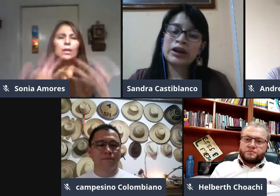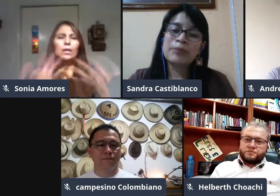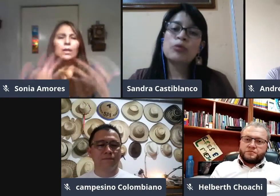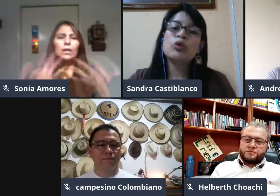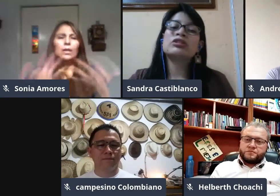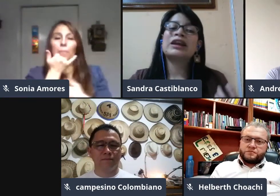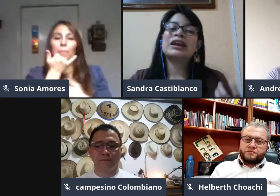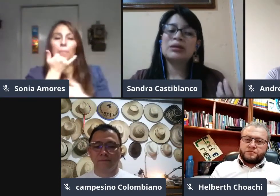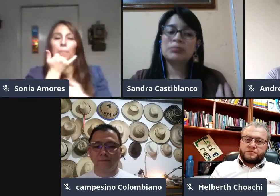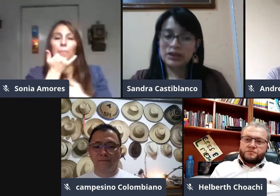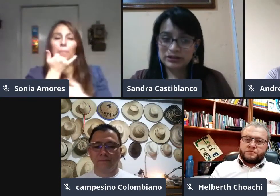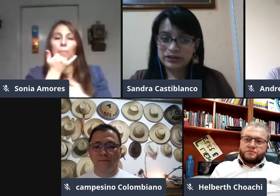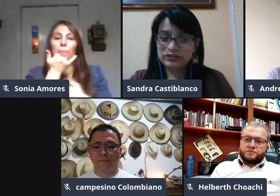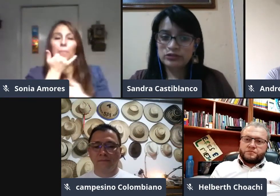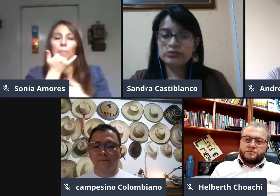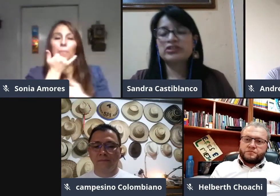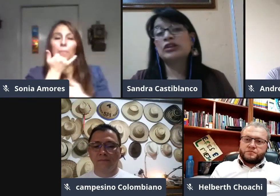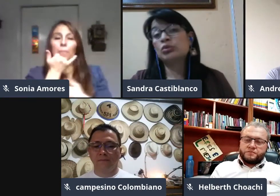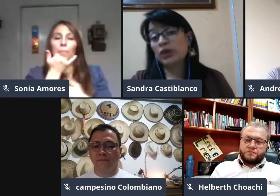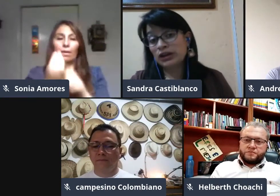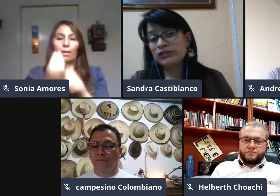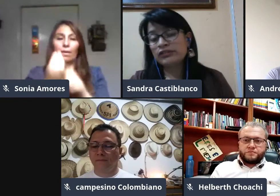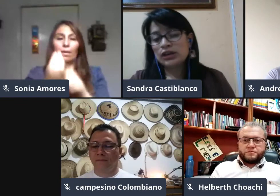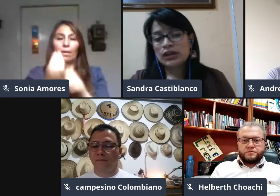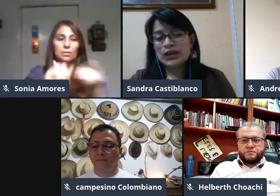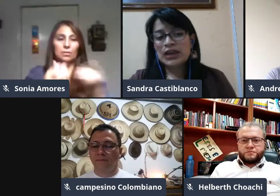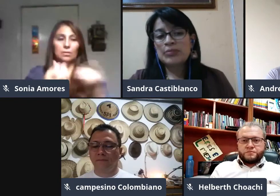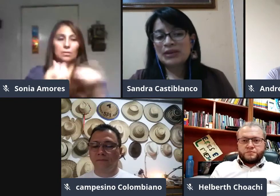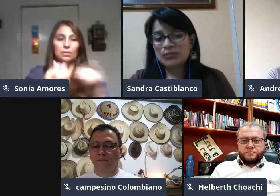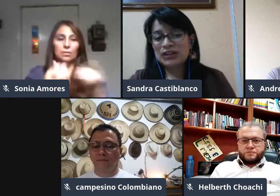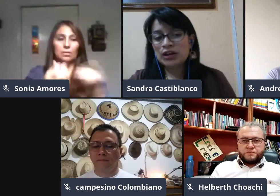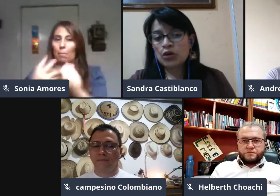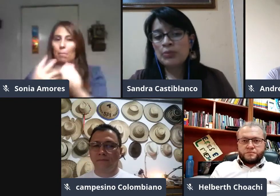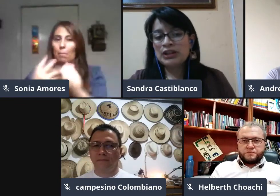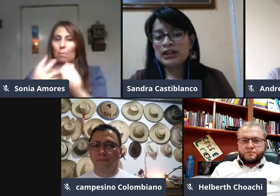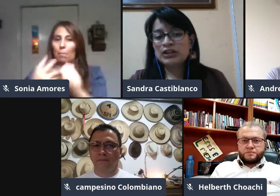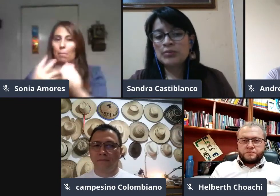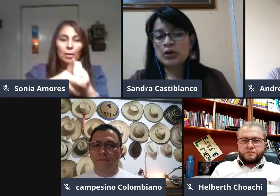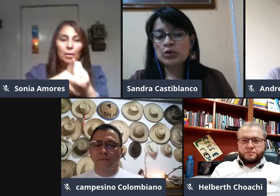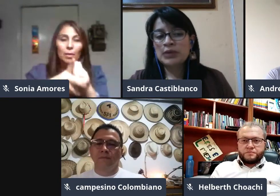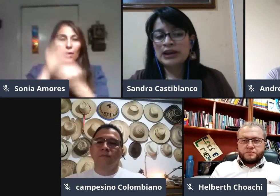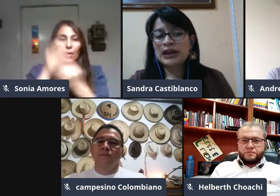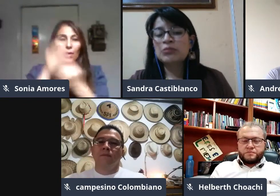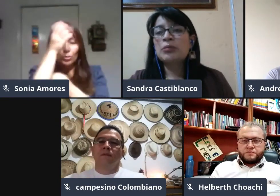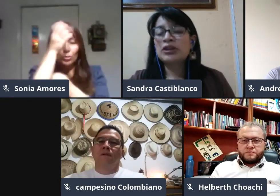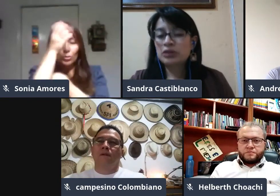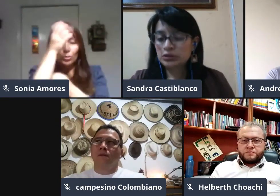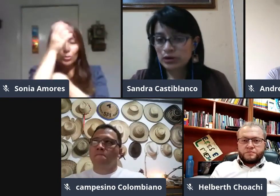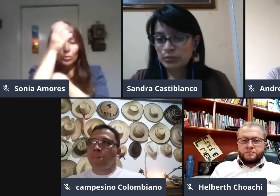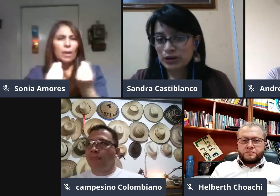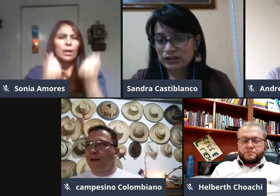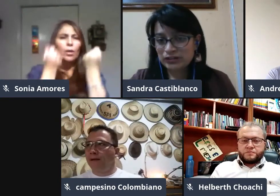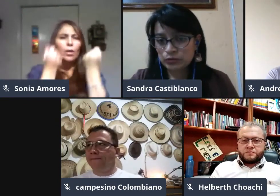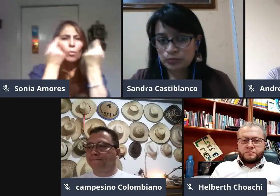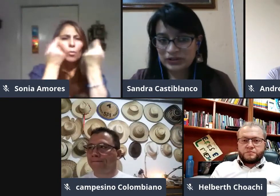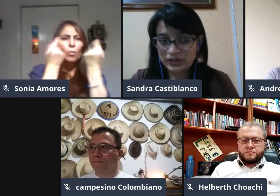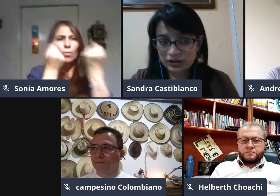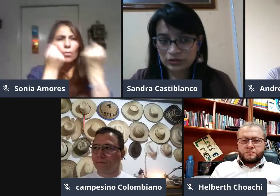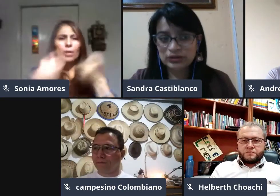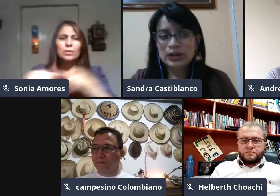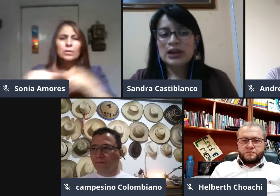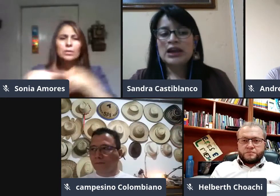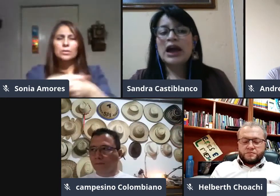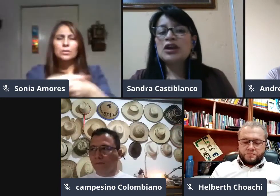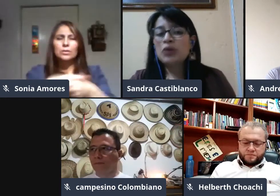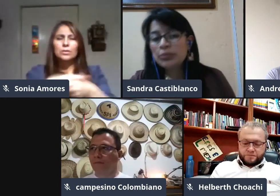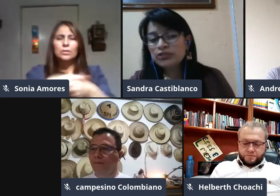para lograr aportar herramientas conceptuales que permitan comprender de una mejor manera el momento actual por el que estamos